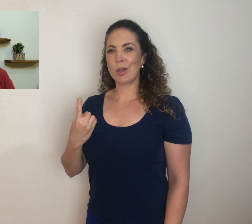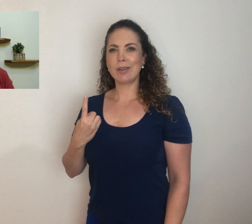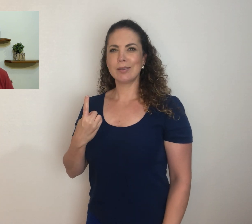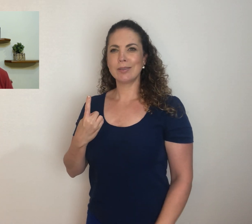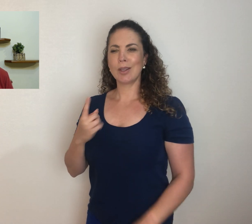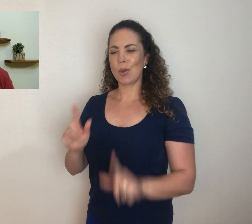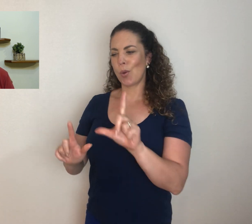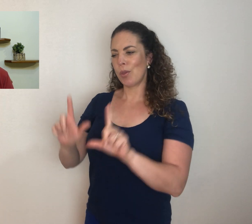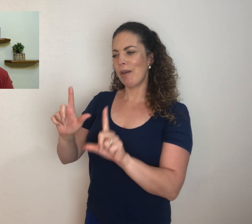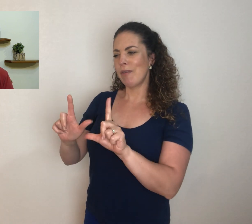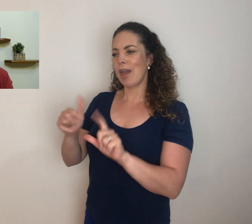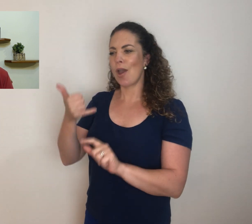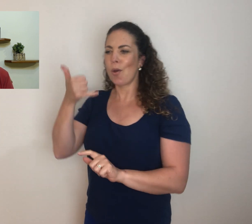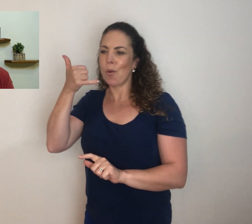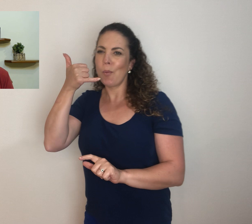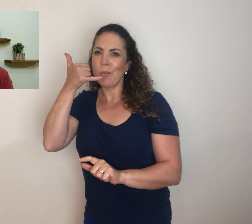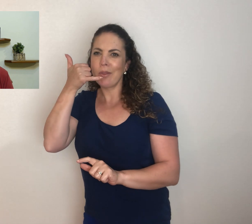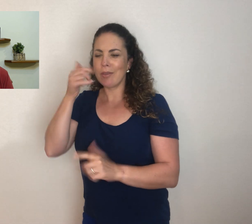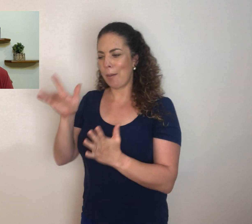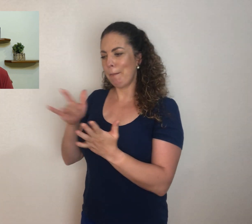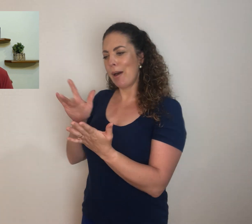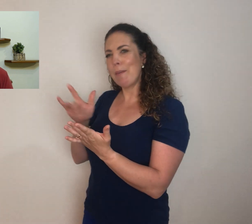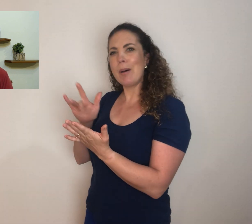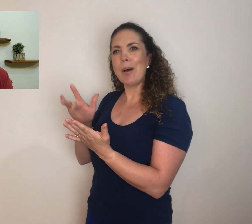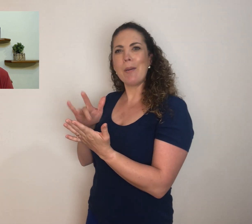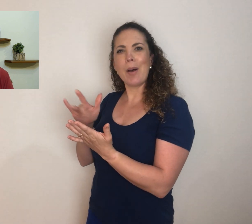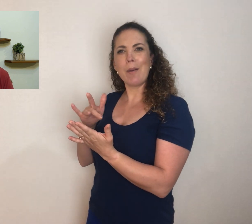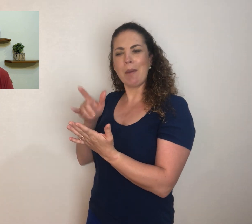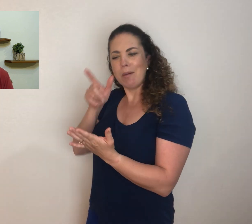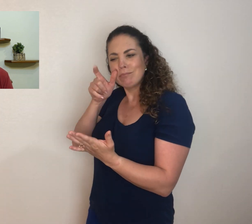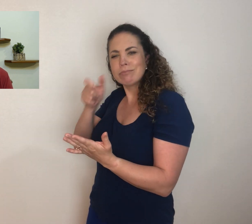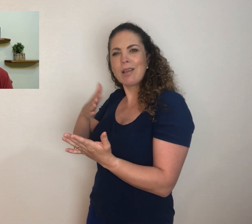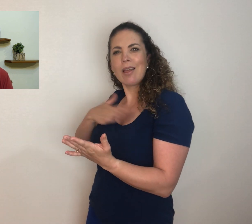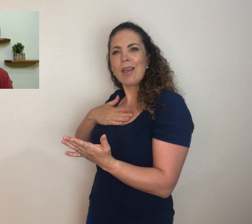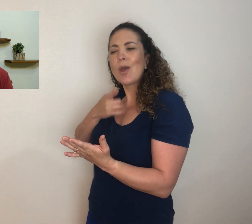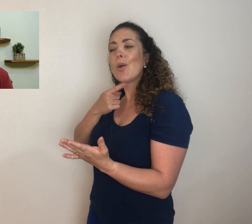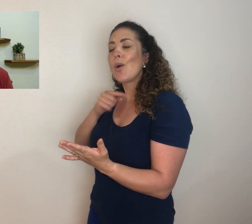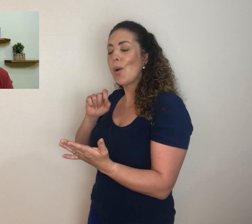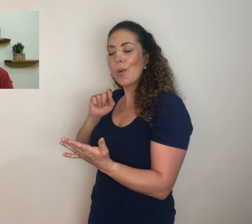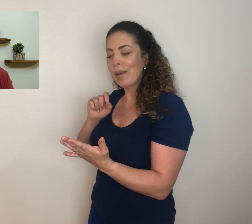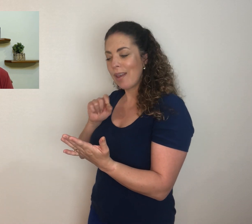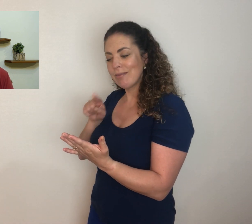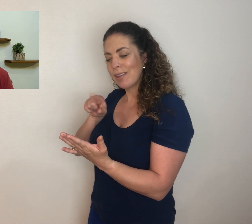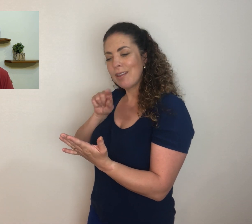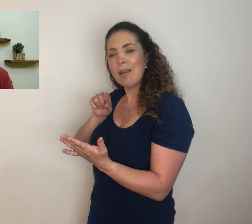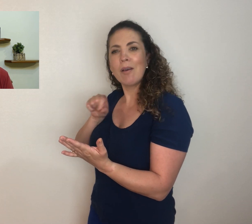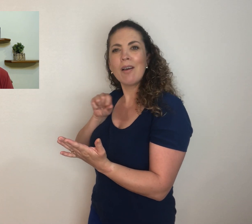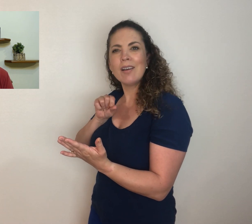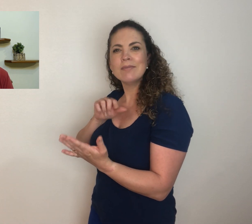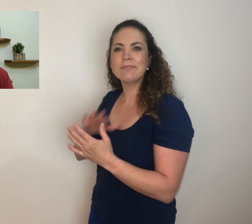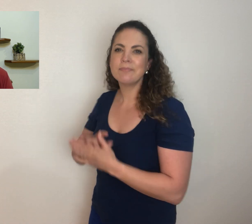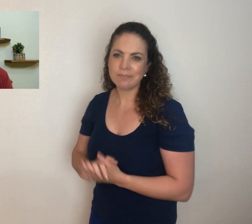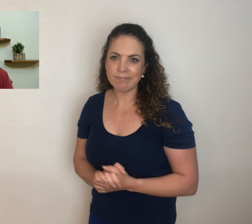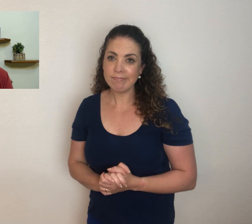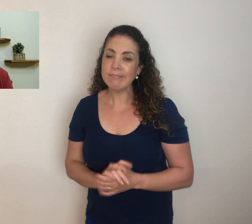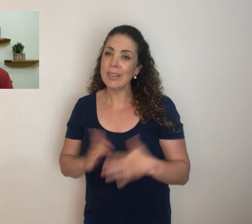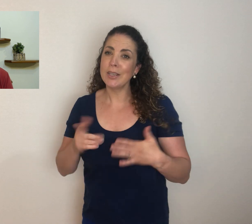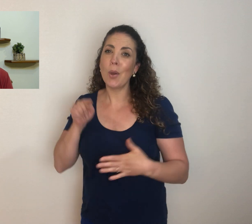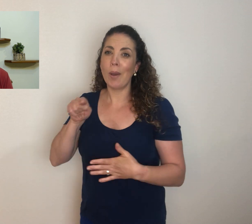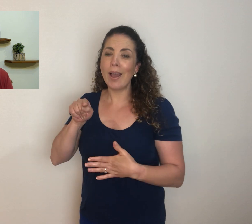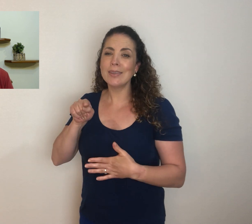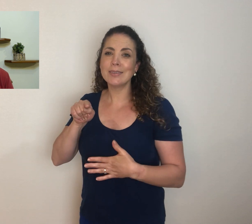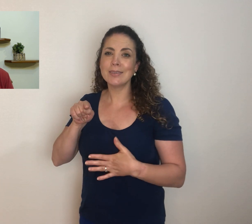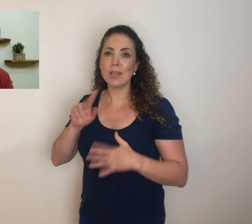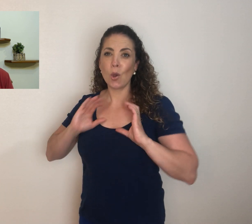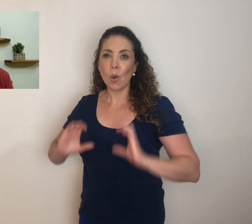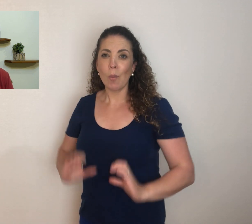vez mais longe uns dos outros, cuidando dos seus interesses. Quero dizer, irmãos, que essa